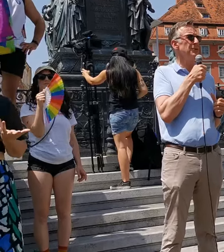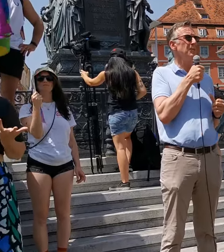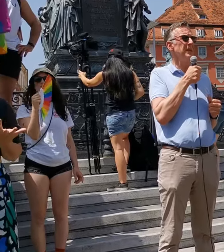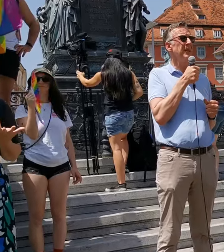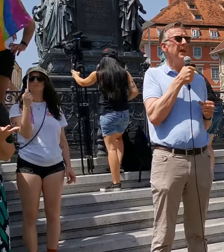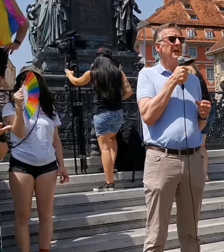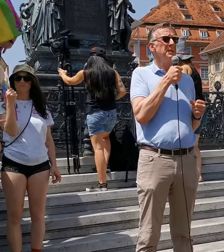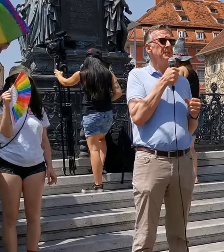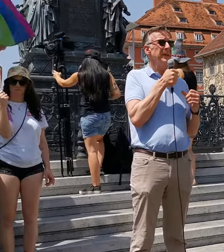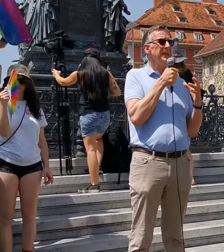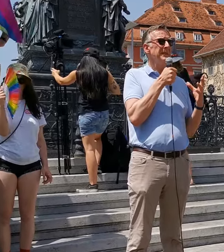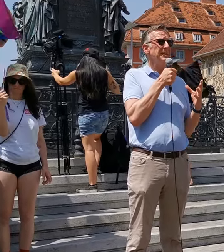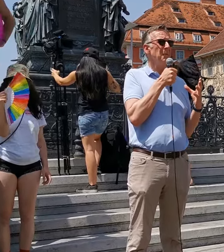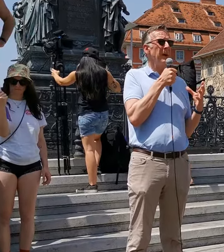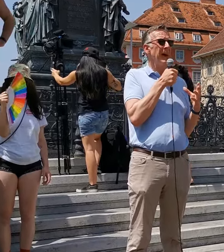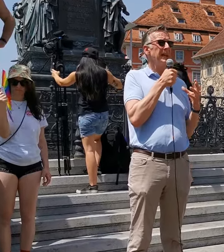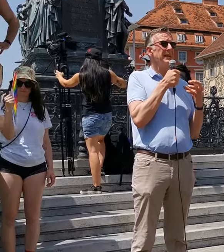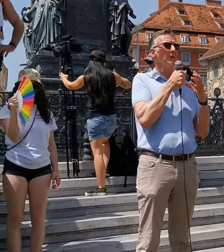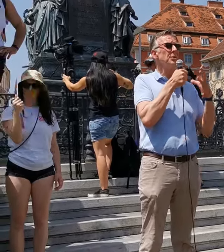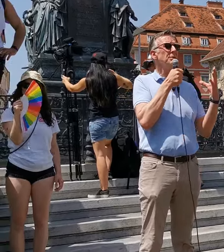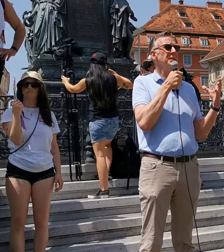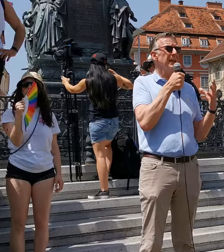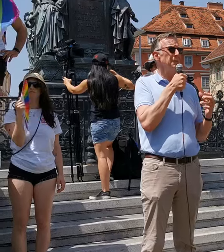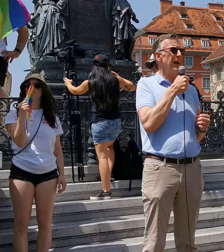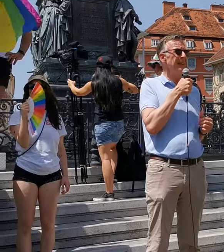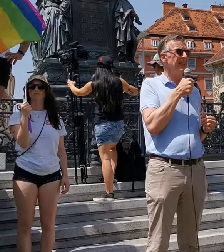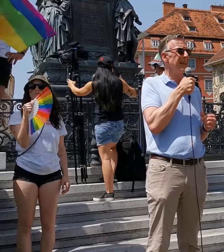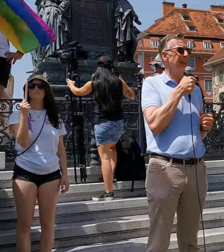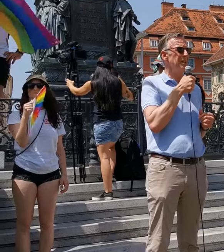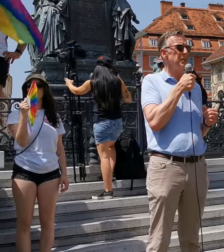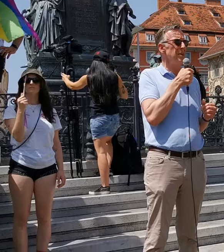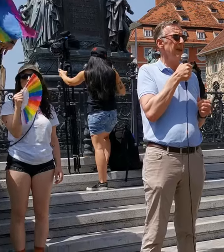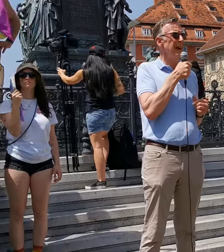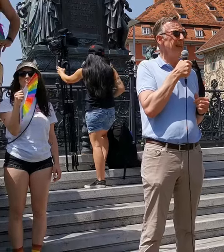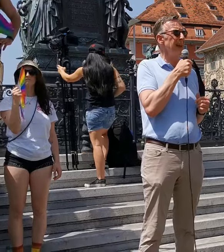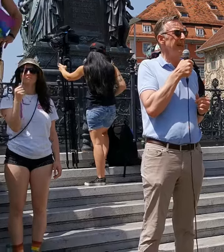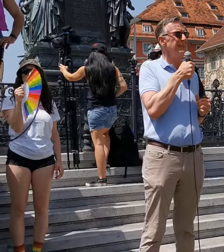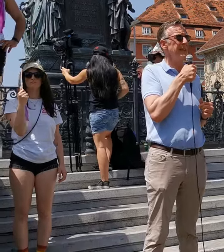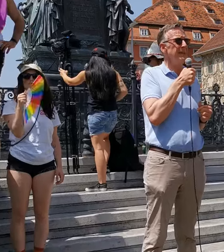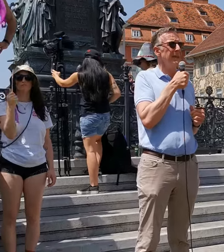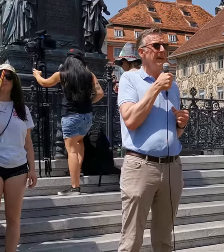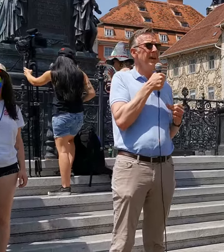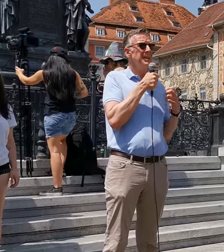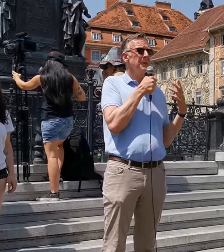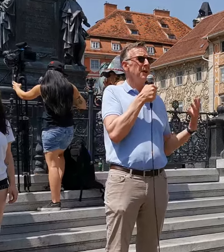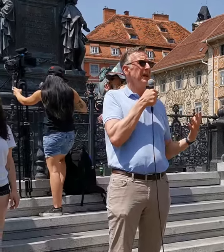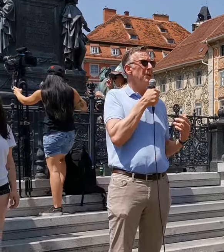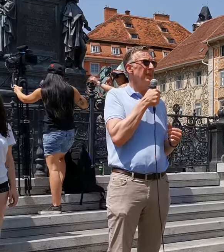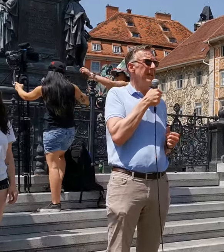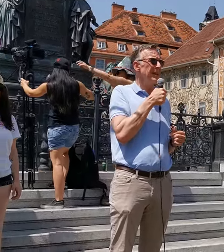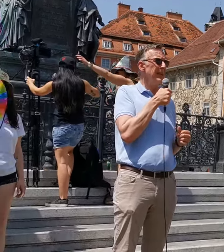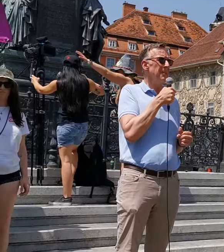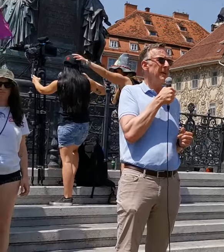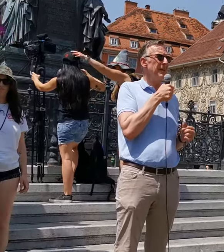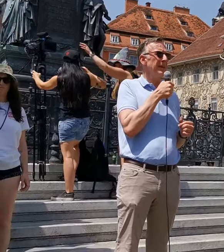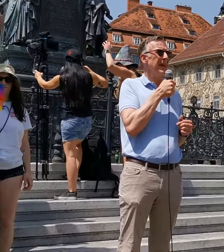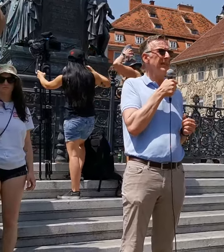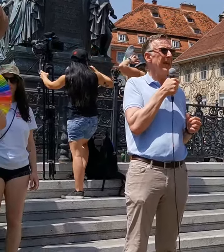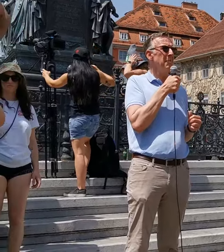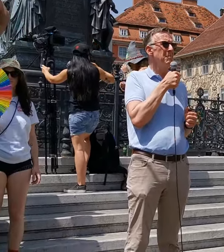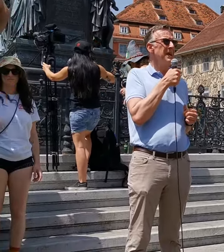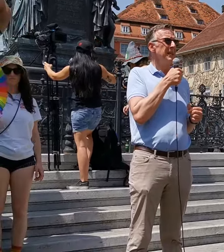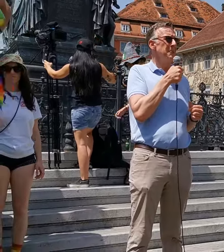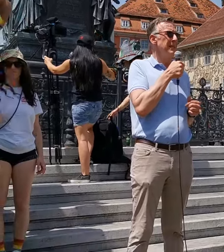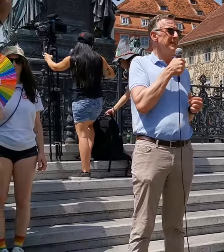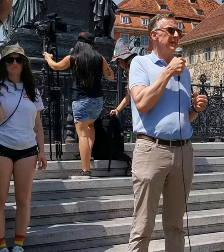die Institutionen, bis wir jetzt bei einer großteils vorhandenen Gleichstellung angelangt sind. Es wird auch eine